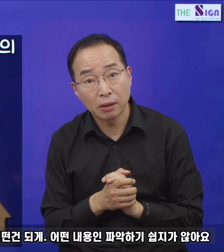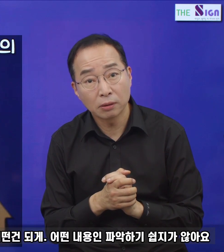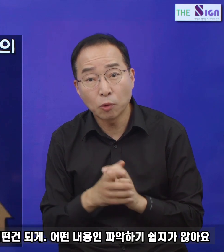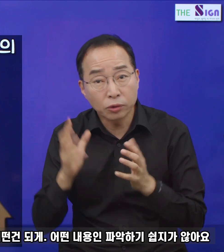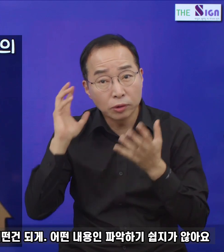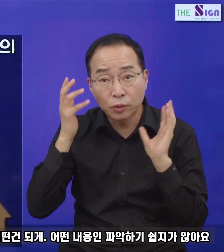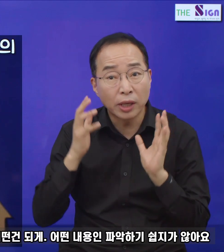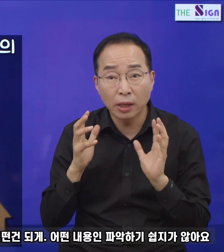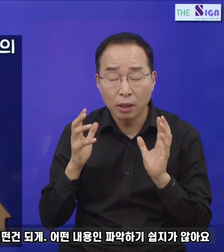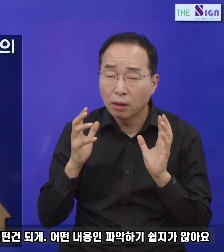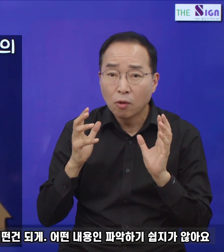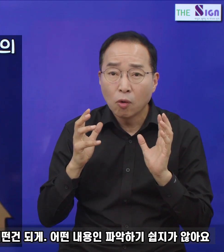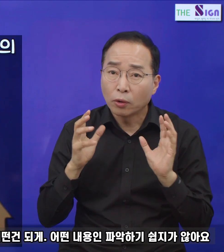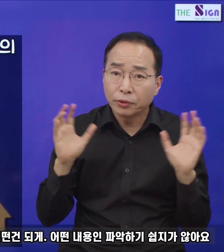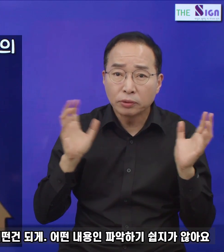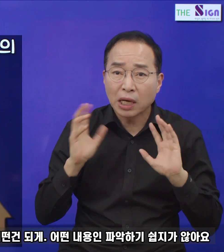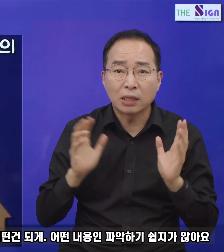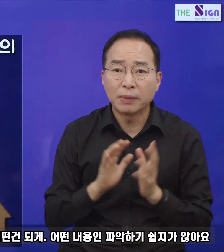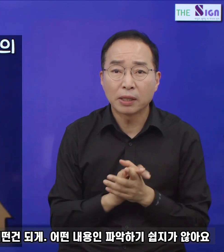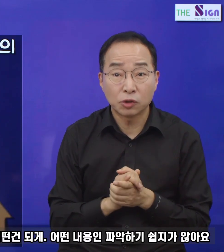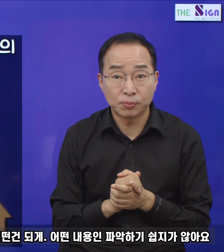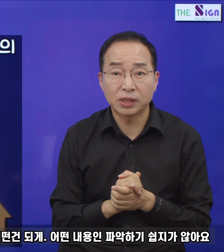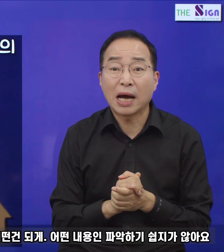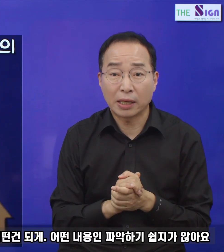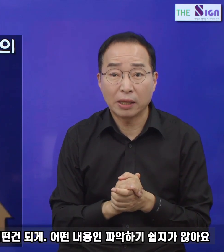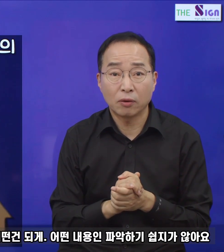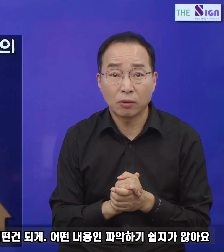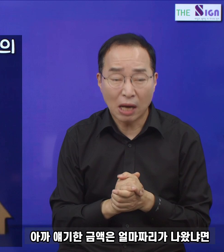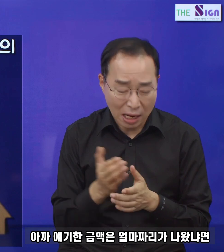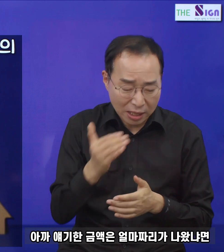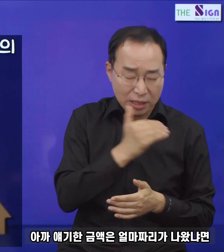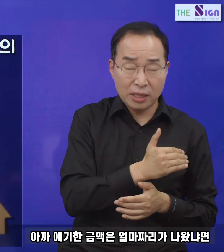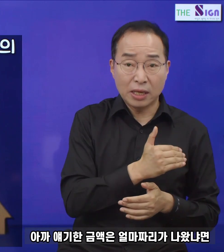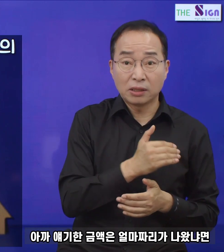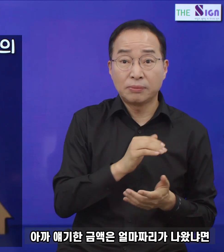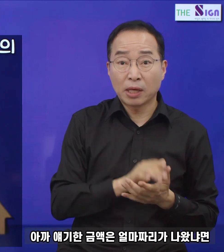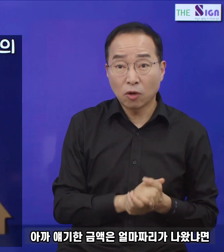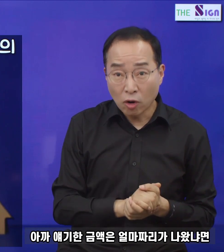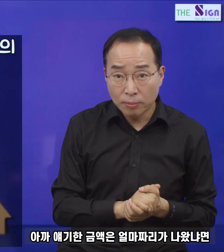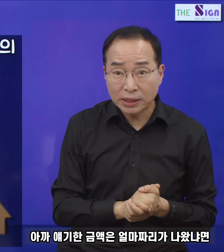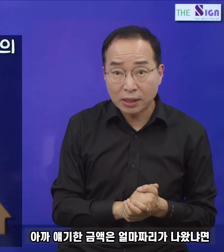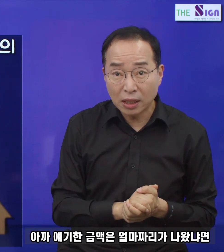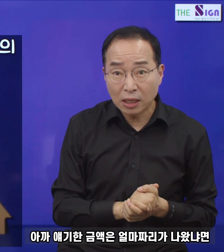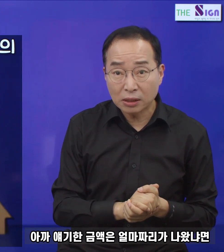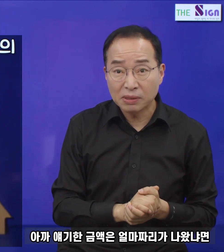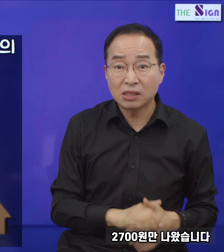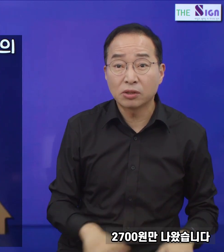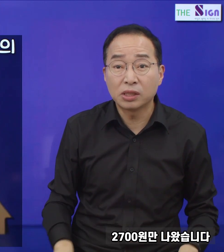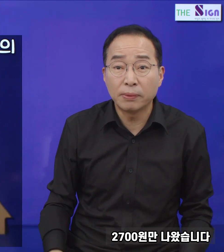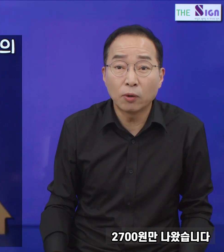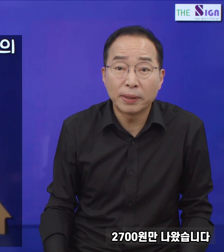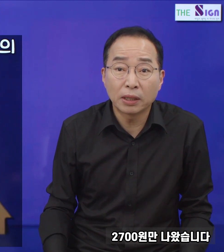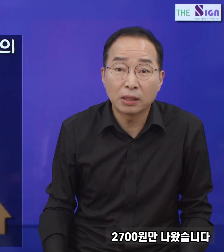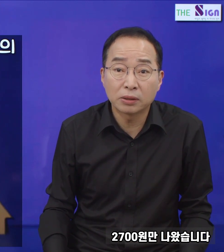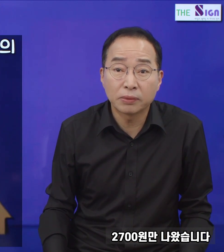그럼 어떤 건 가늠하기가 쉽지가 않아요. 아까 얘기한 금액은 얼마짜리가 나왔냐면 2,700원만 나왔습니다.